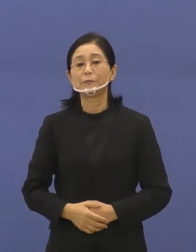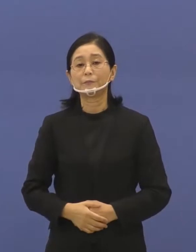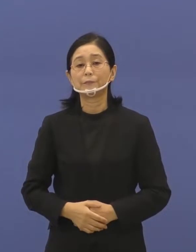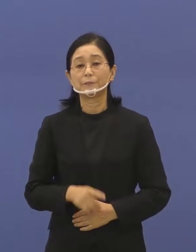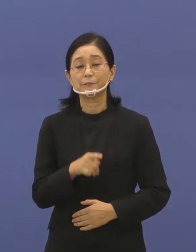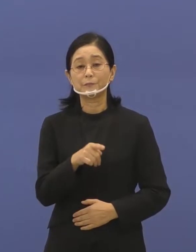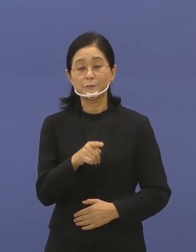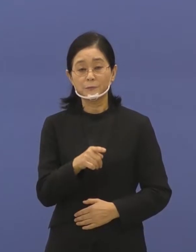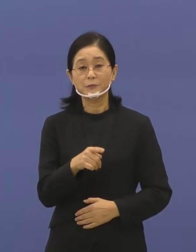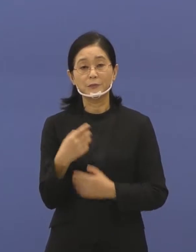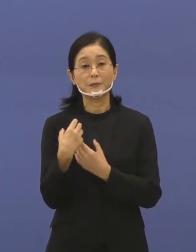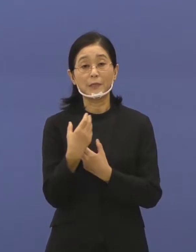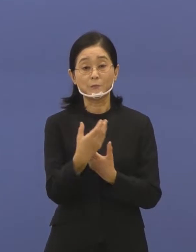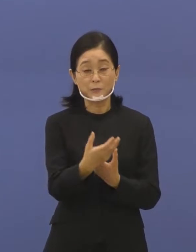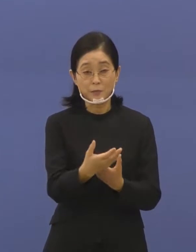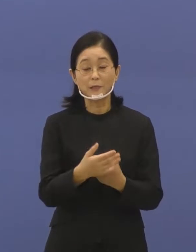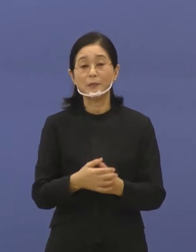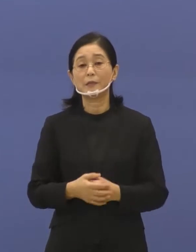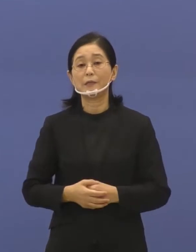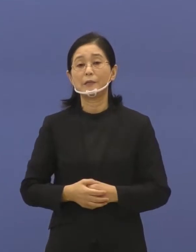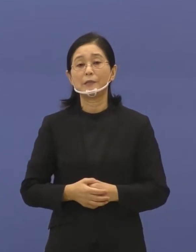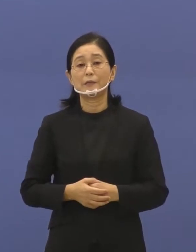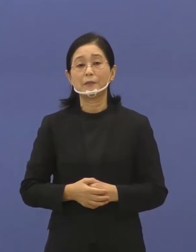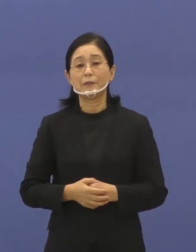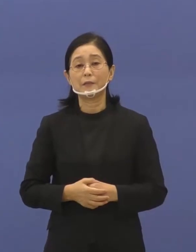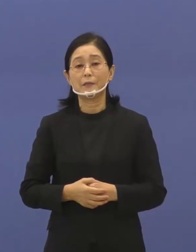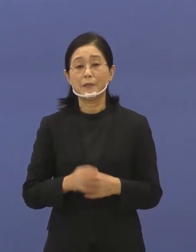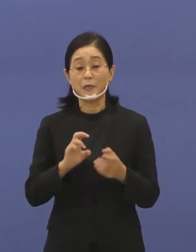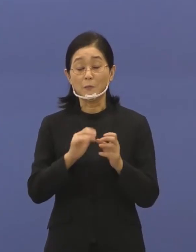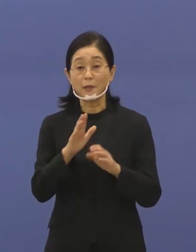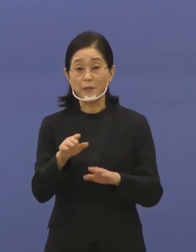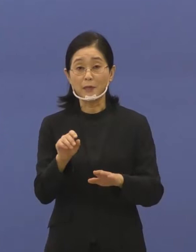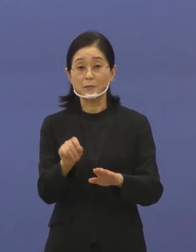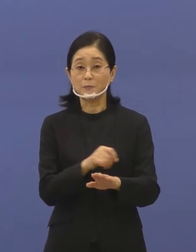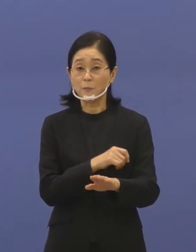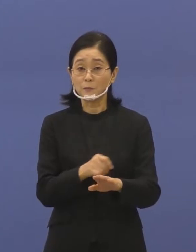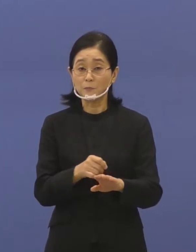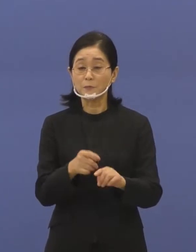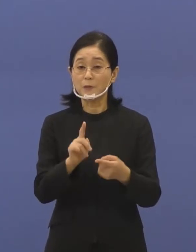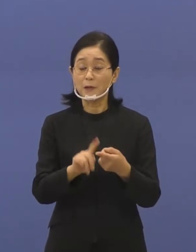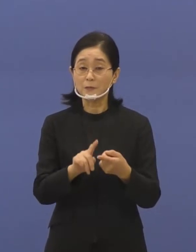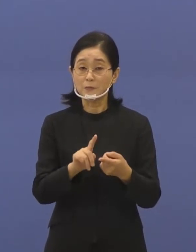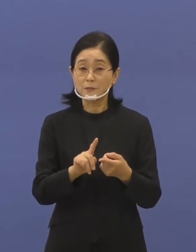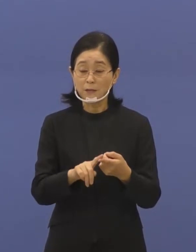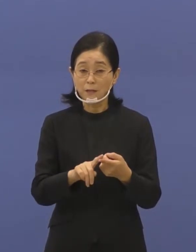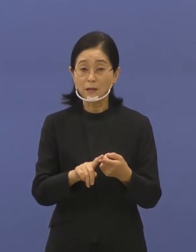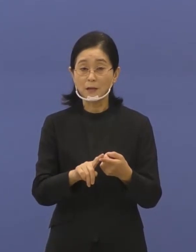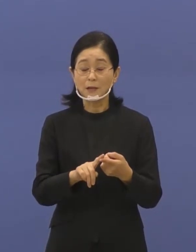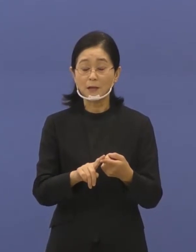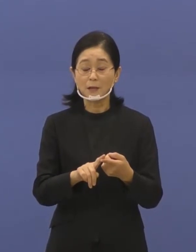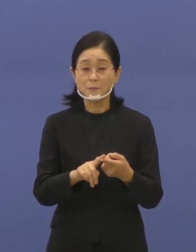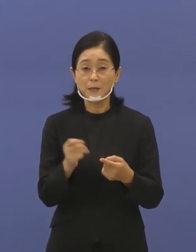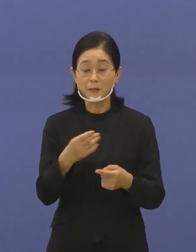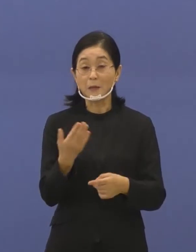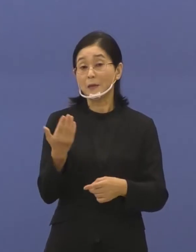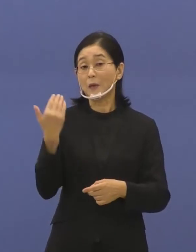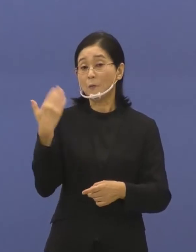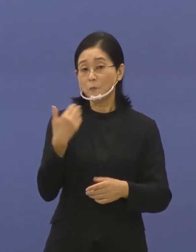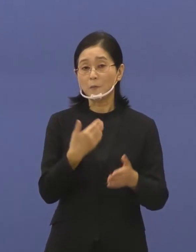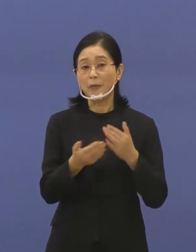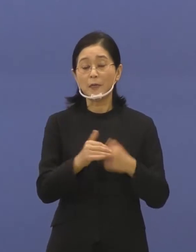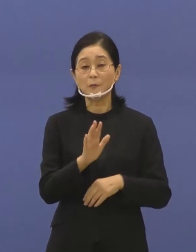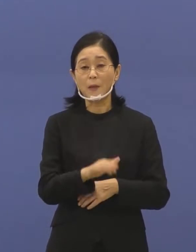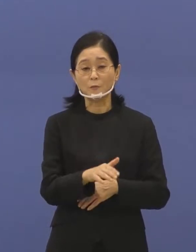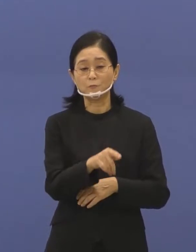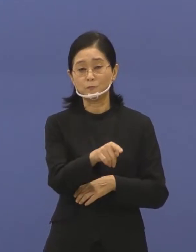委託してですね、それで、岩手ならではの過去の経験、これを生かしながら、さら